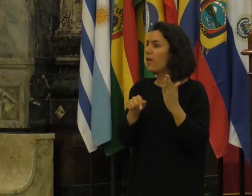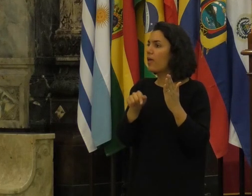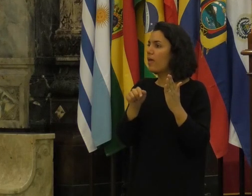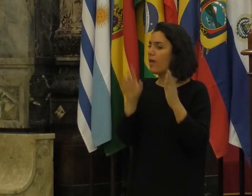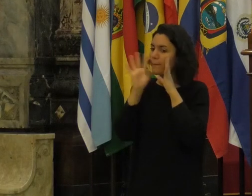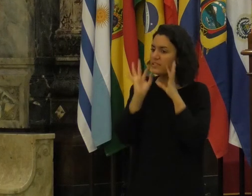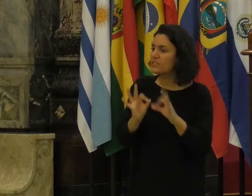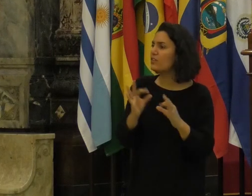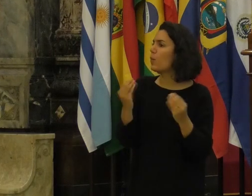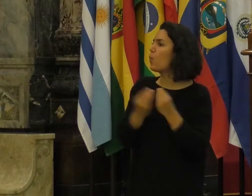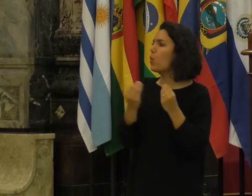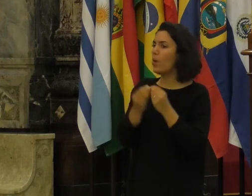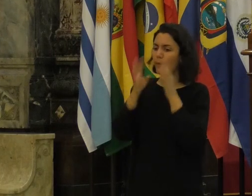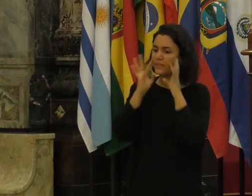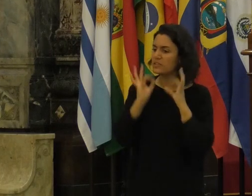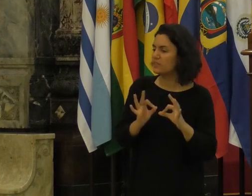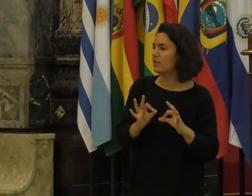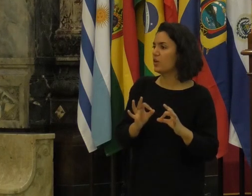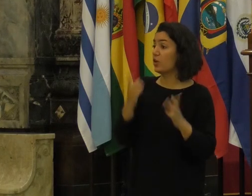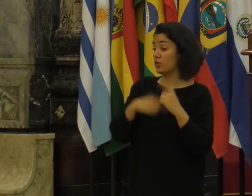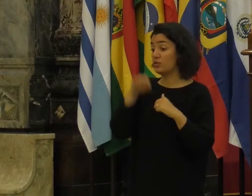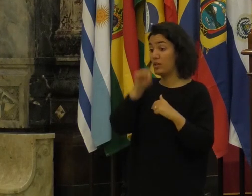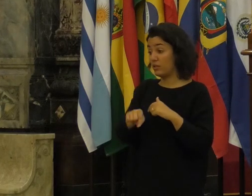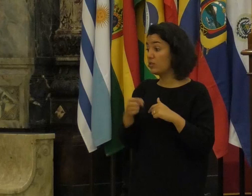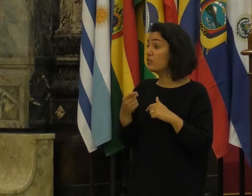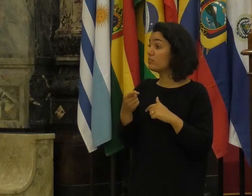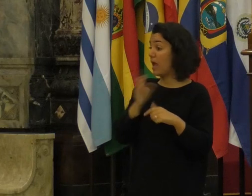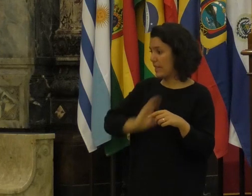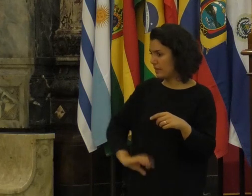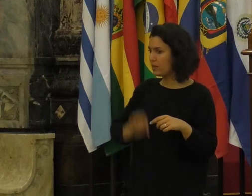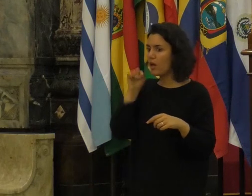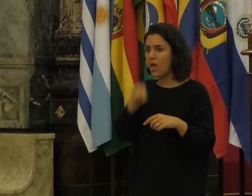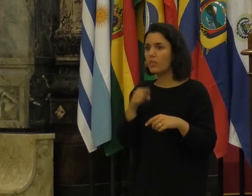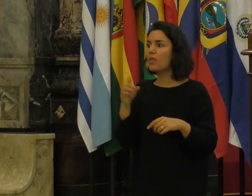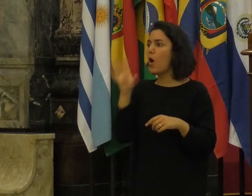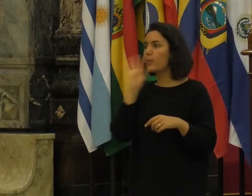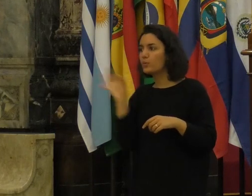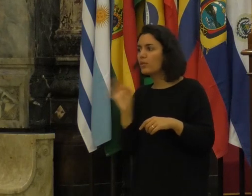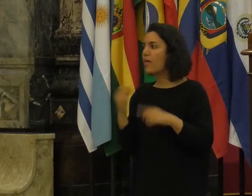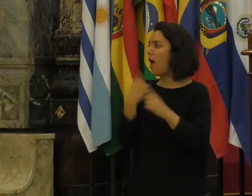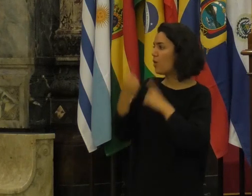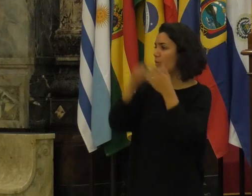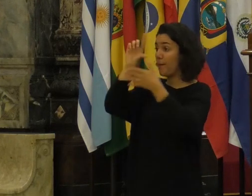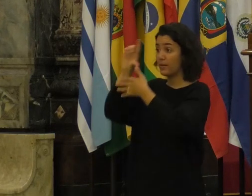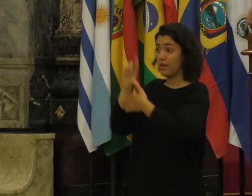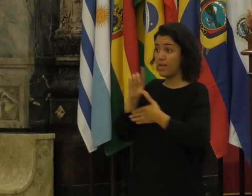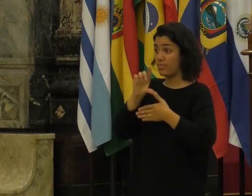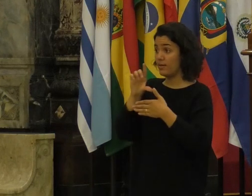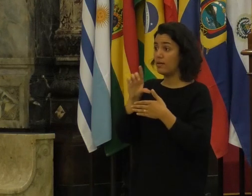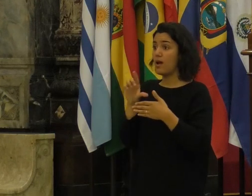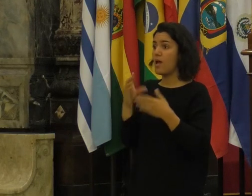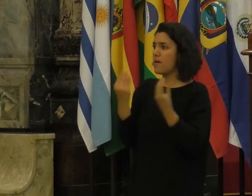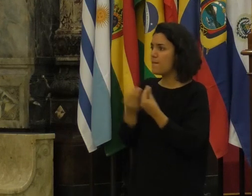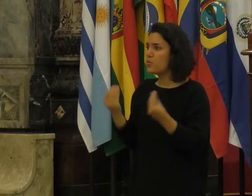muy específicos. Y esos criterios le quitan mucha oportunidad a América Latina y a muchos